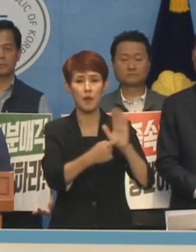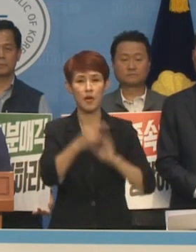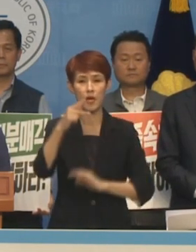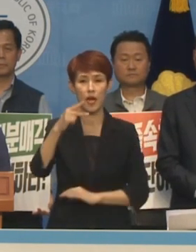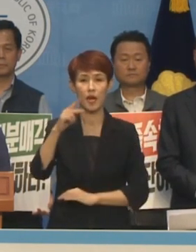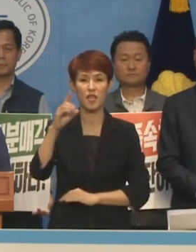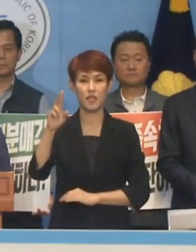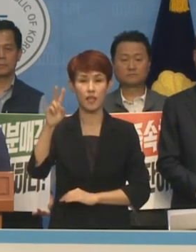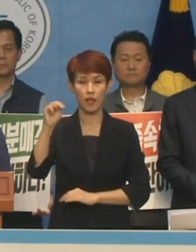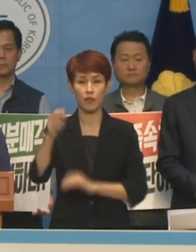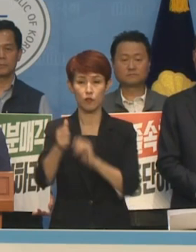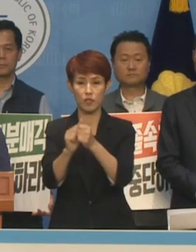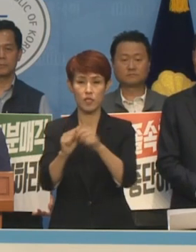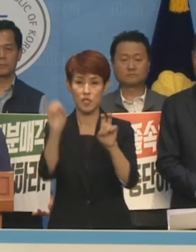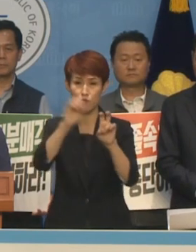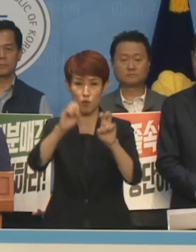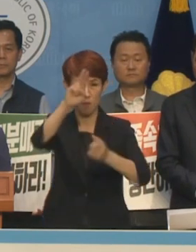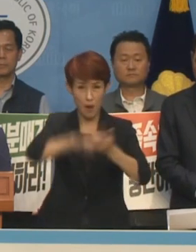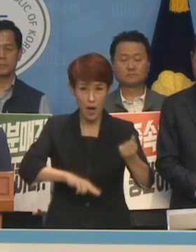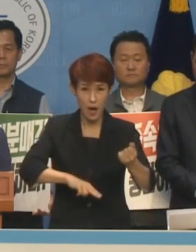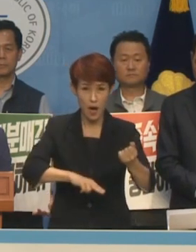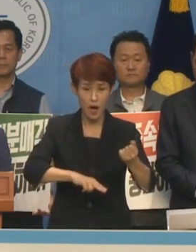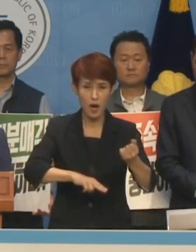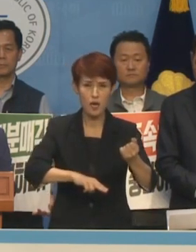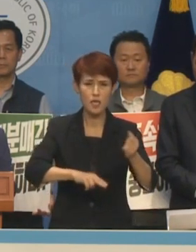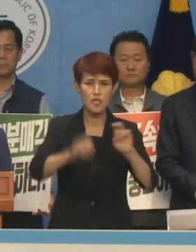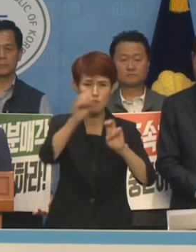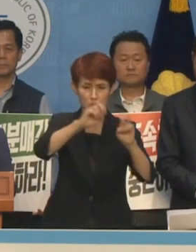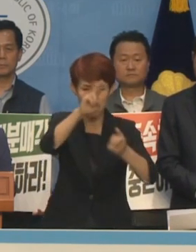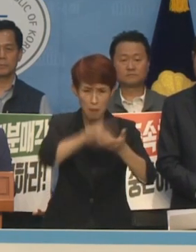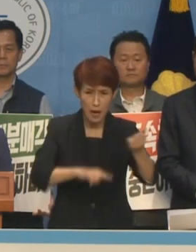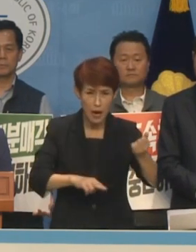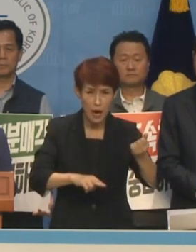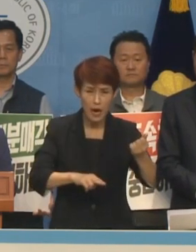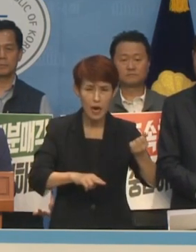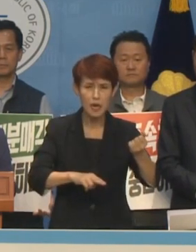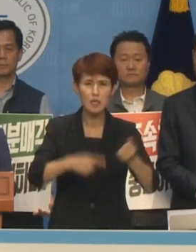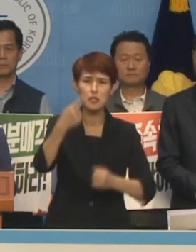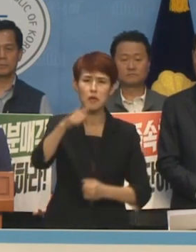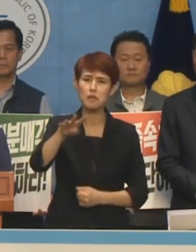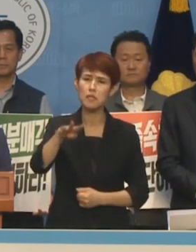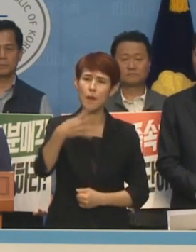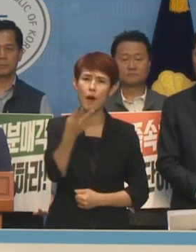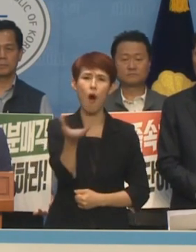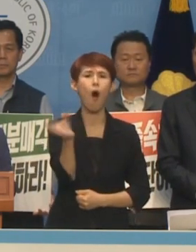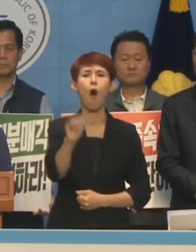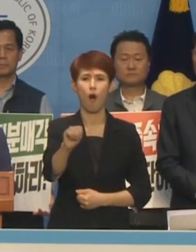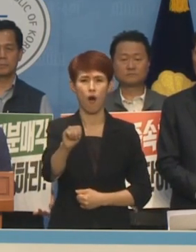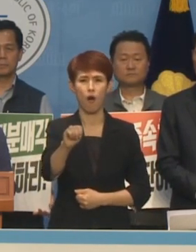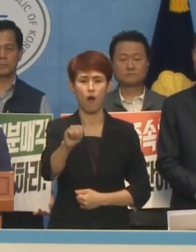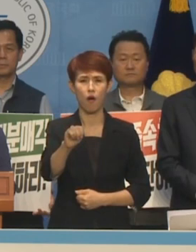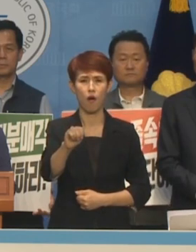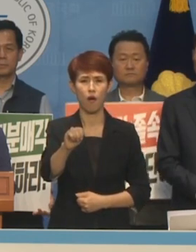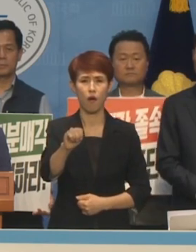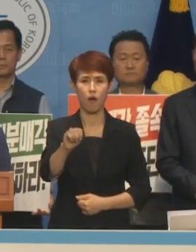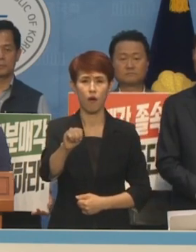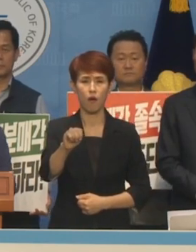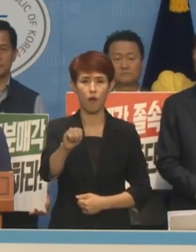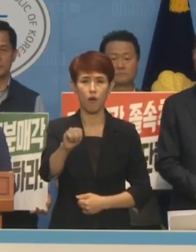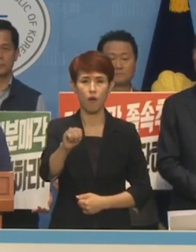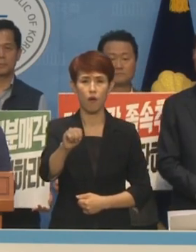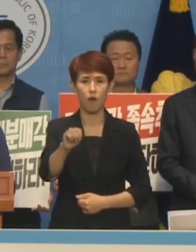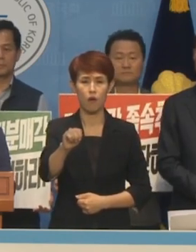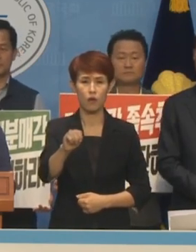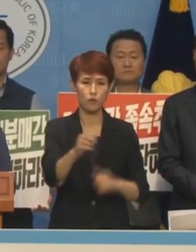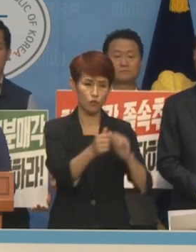내 20%를 매각한다고 하는데 그 20% 매각은 약 1,400억. 어찌하면